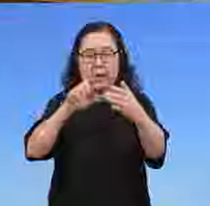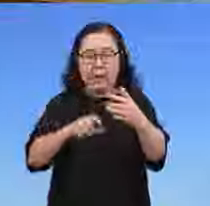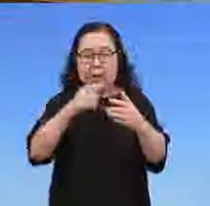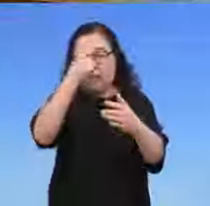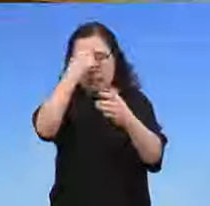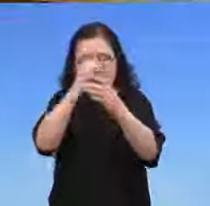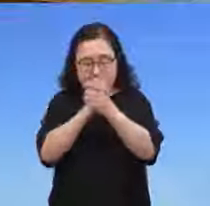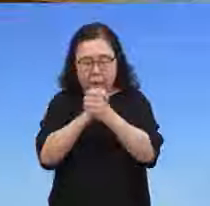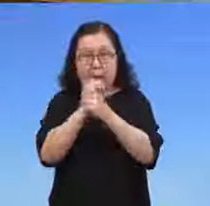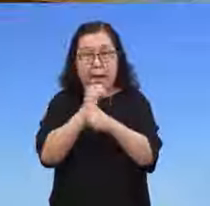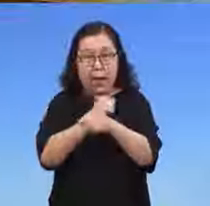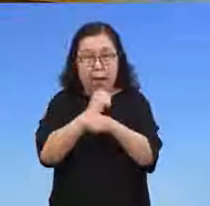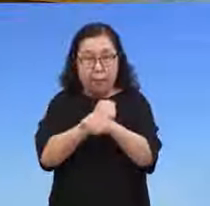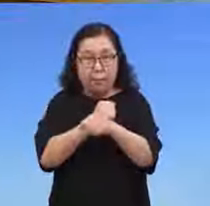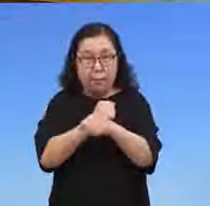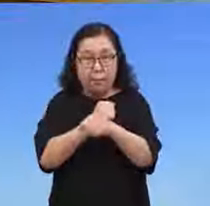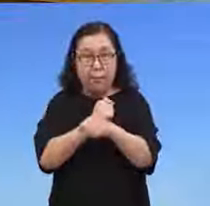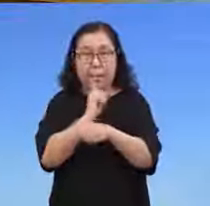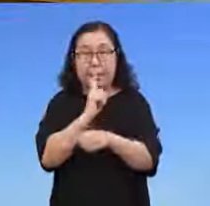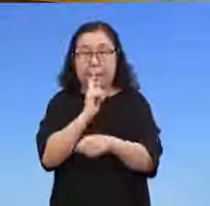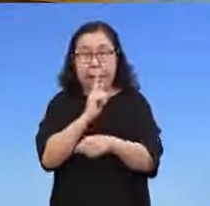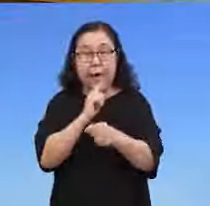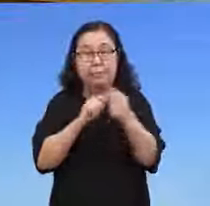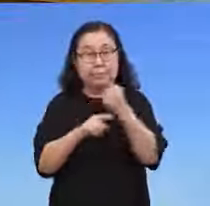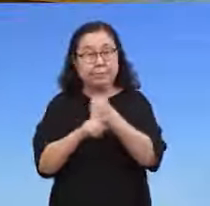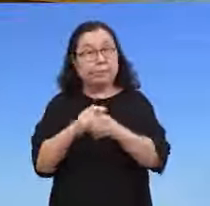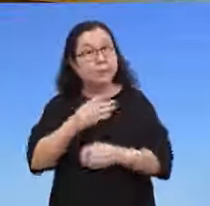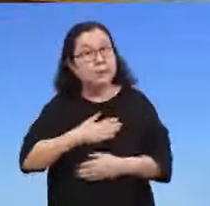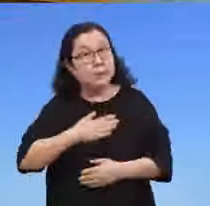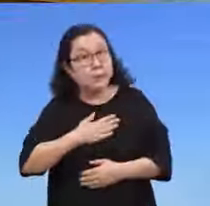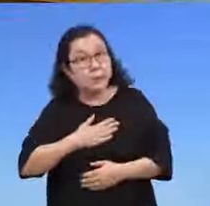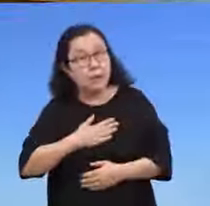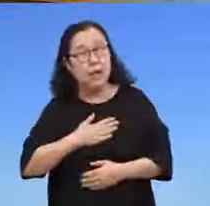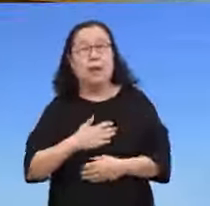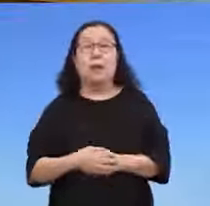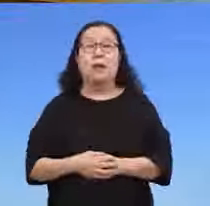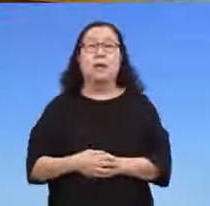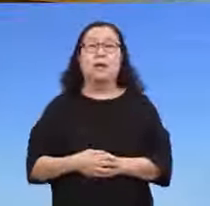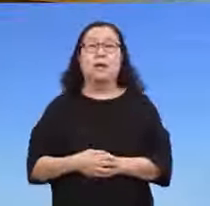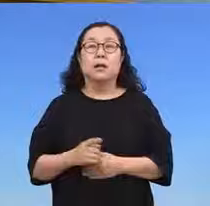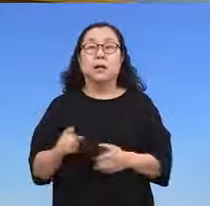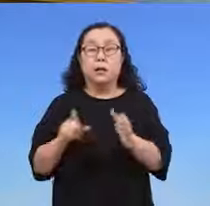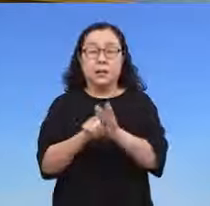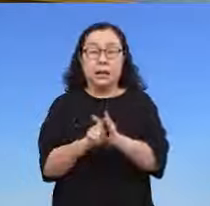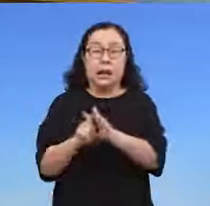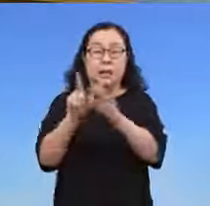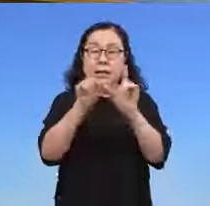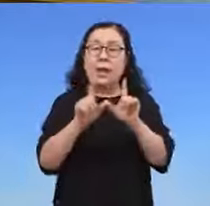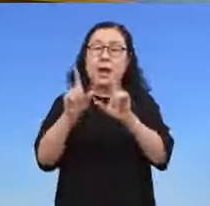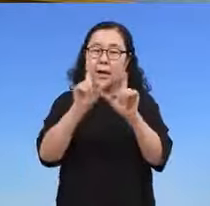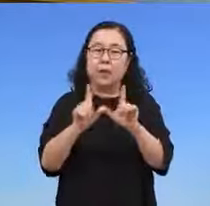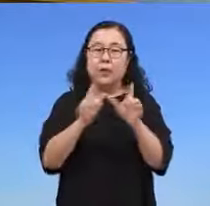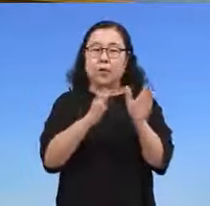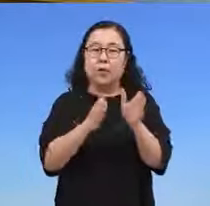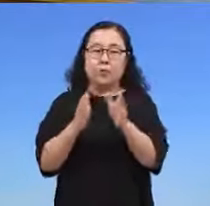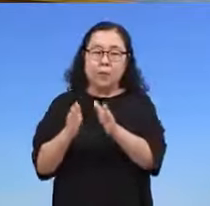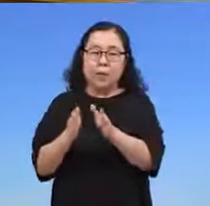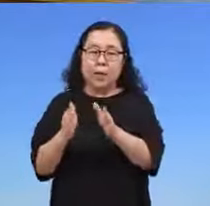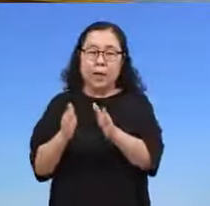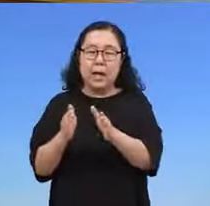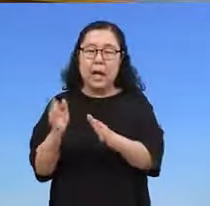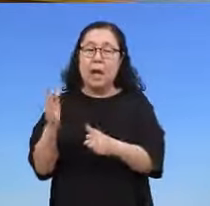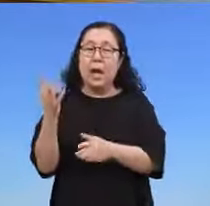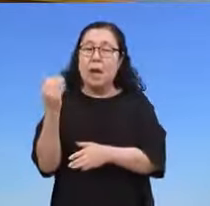의미를 아시겠습니까? 신앙생활은 한 개인이 얼마나 잘 갖추고 있느냐 이것의